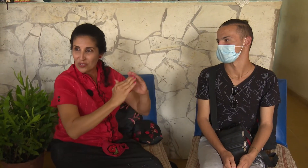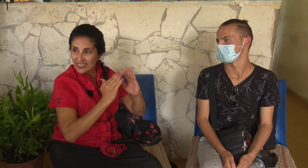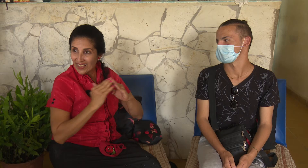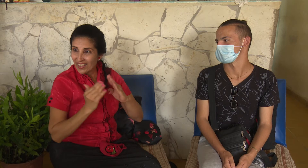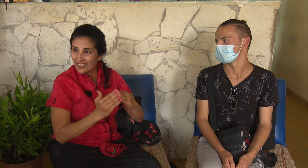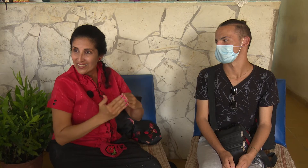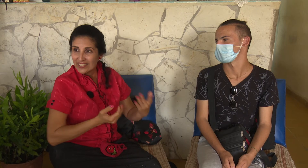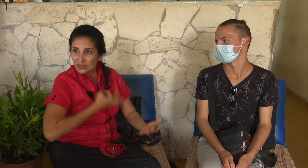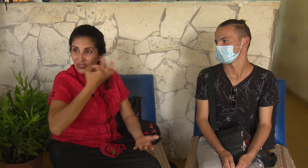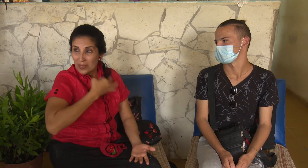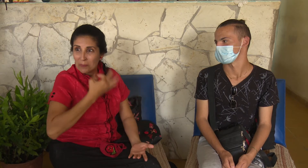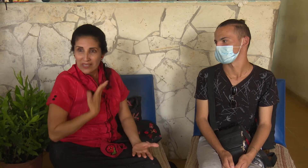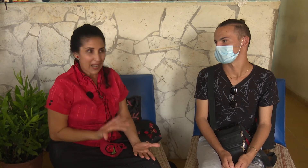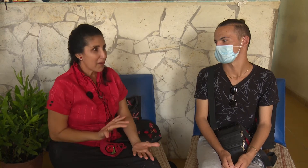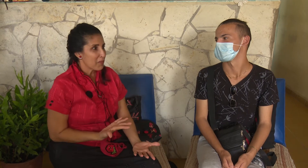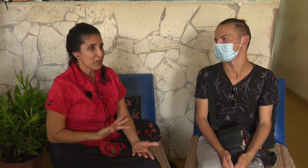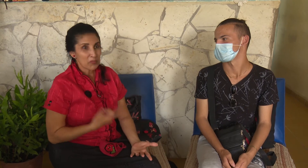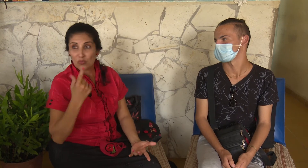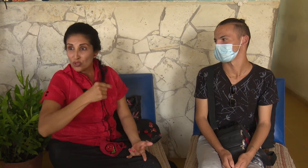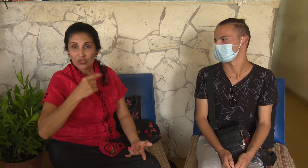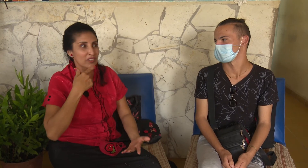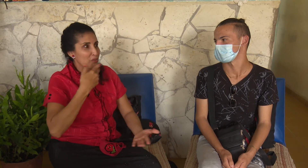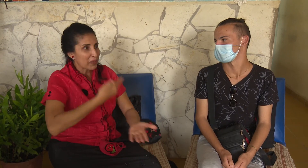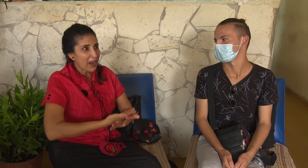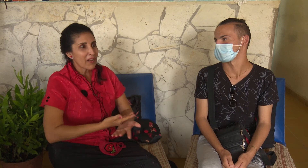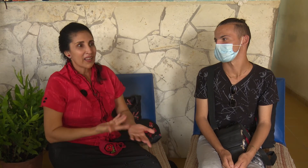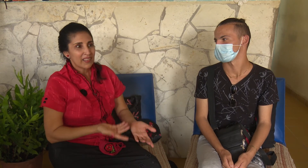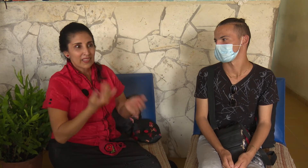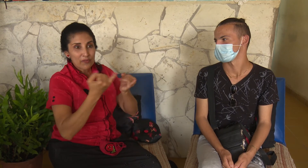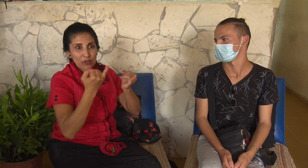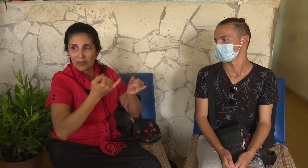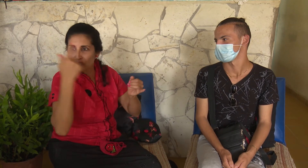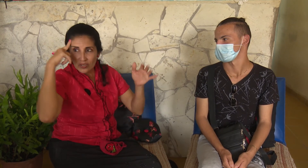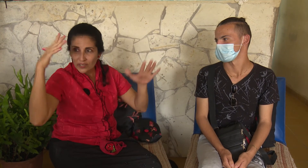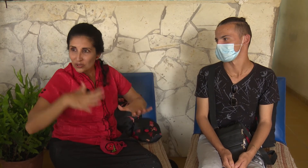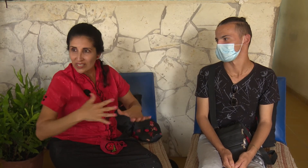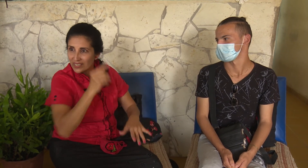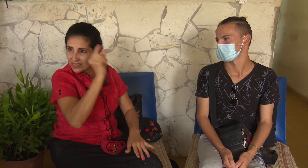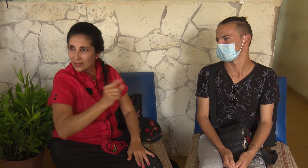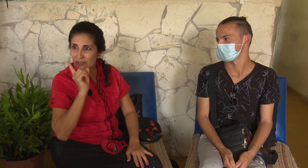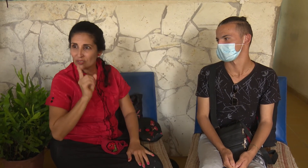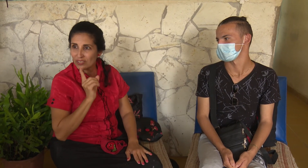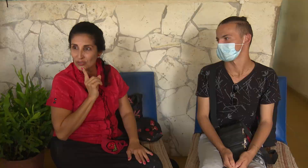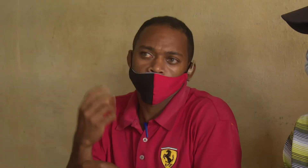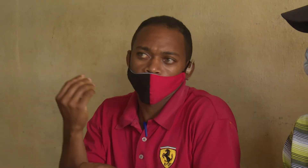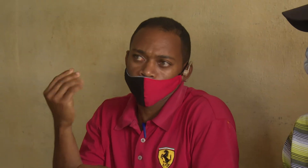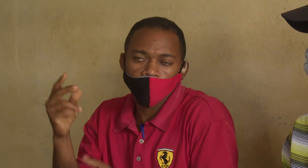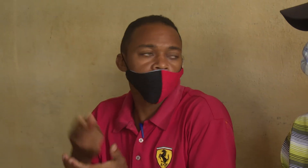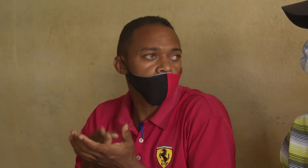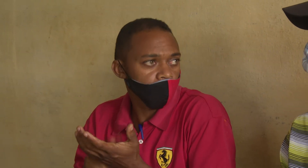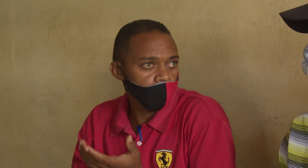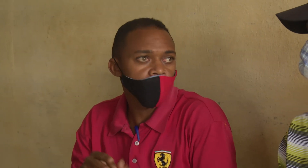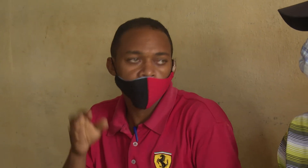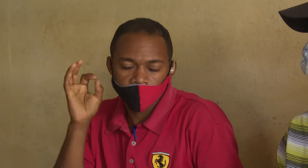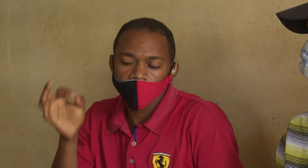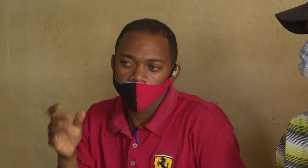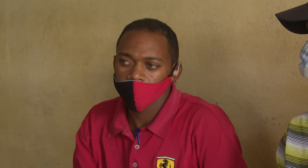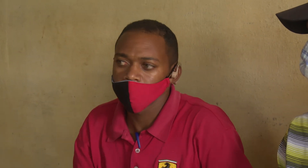ya está jubilada, pero se mantiene activa desde su hogar como la querida intérprete del lenguaje de señas que siempre